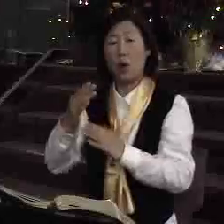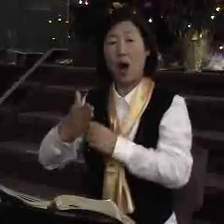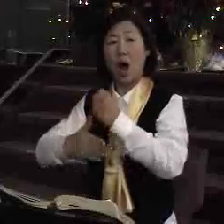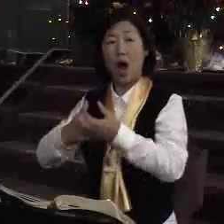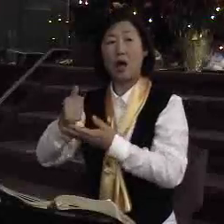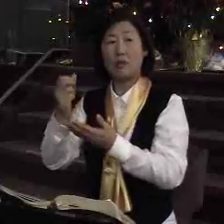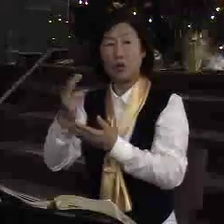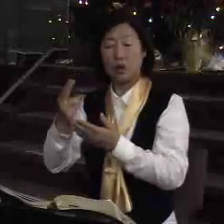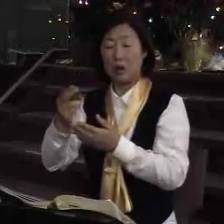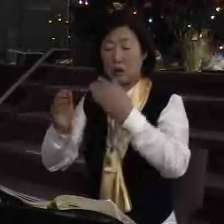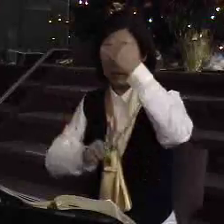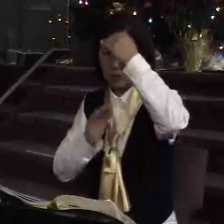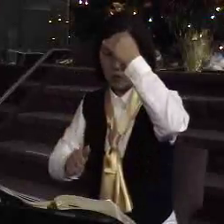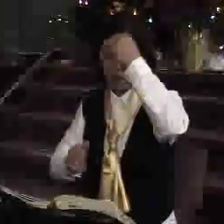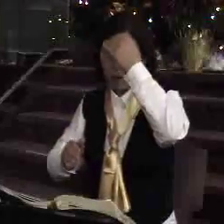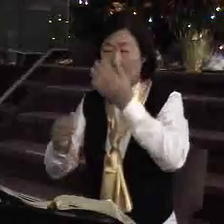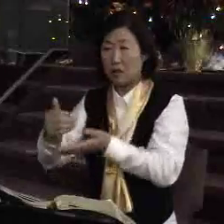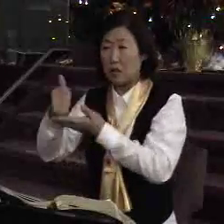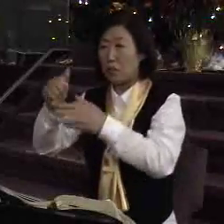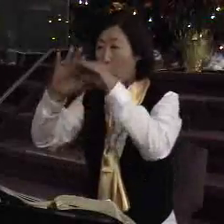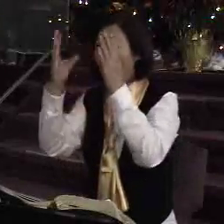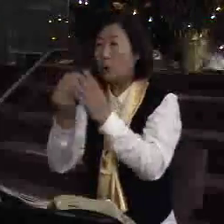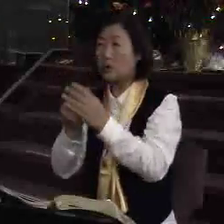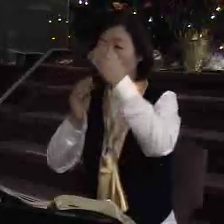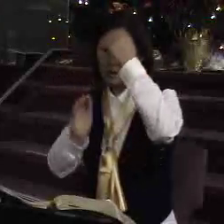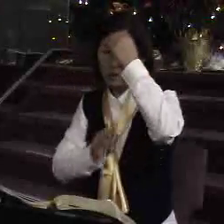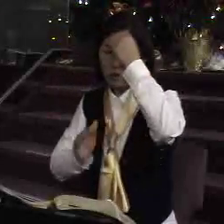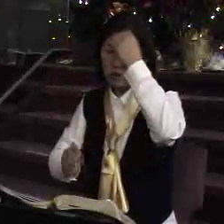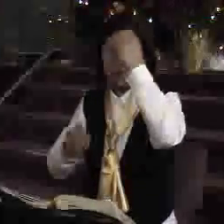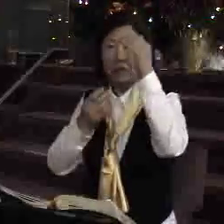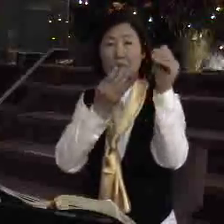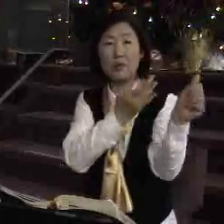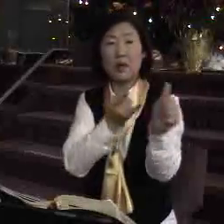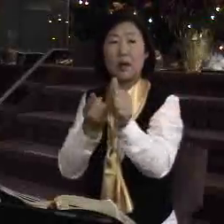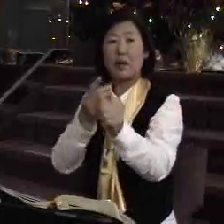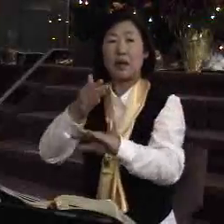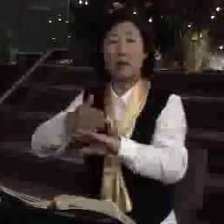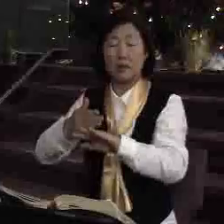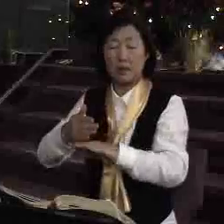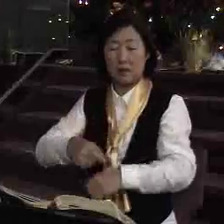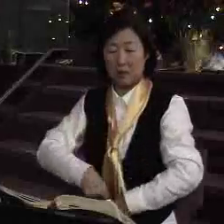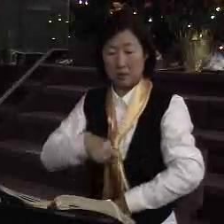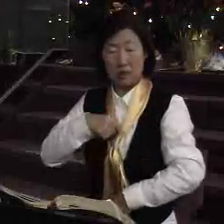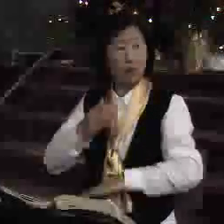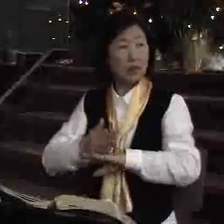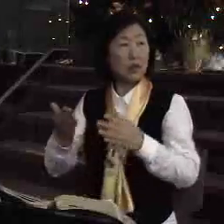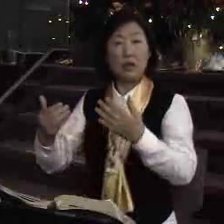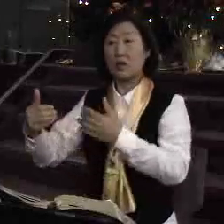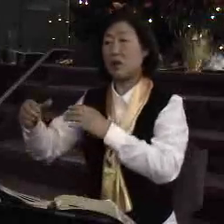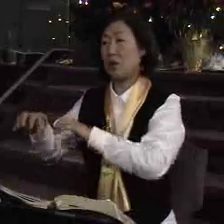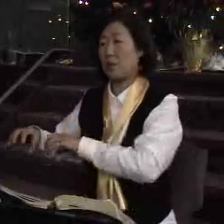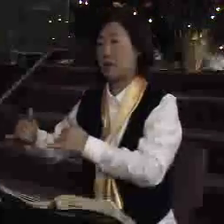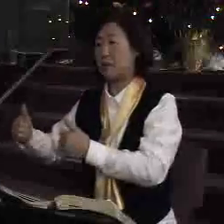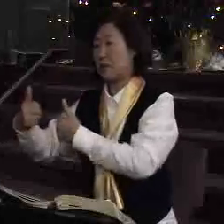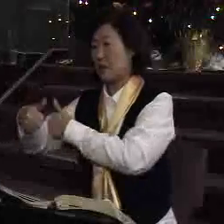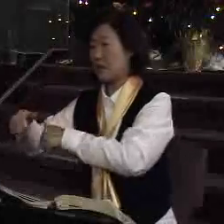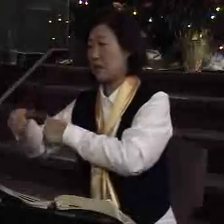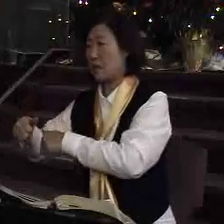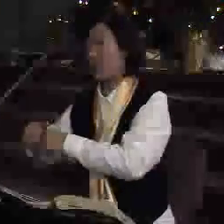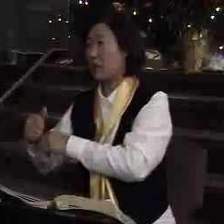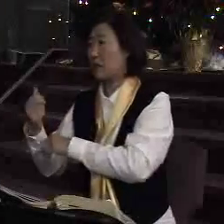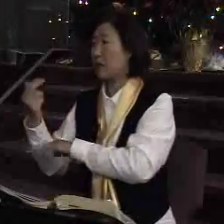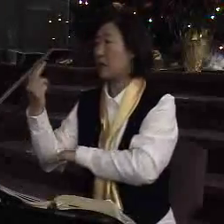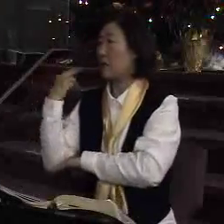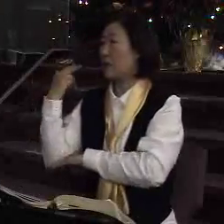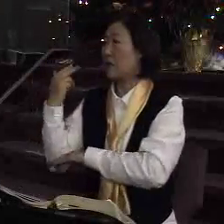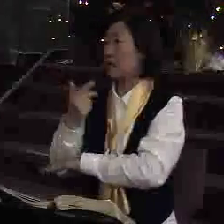하나님과 또 성도들을 섬겨주신 우리 모든 성도님들께 진심으로 감사를 드립니다. 우리 옆에 분과 함께 인사하시겠습니다. 지난 한